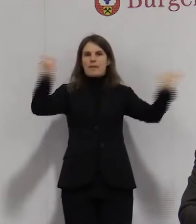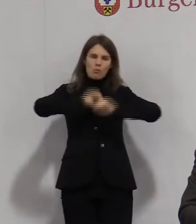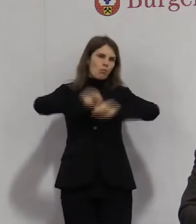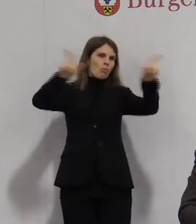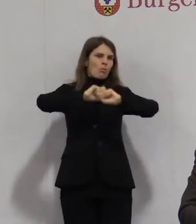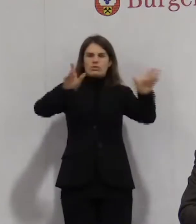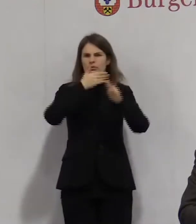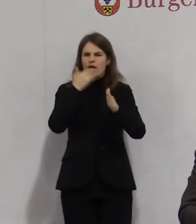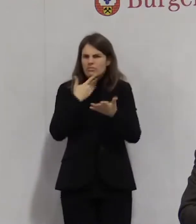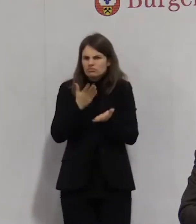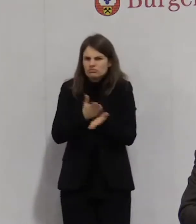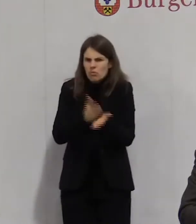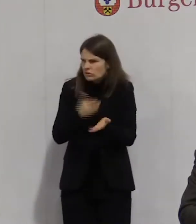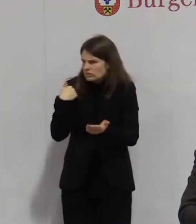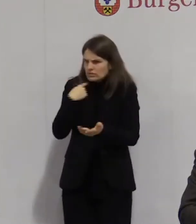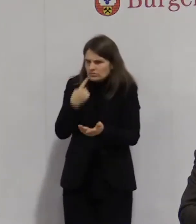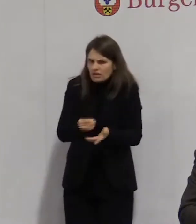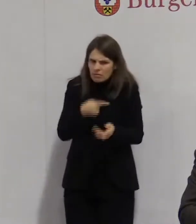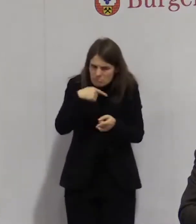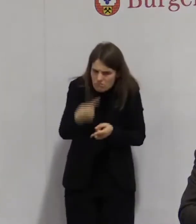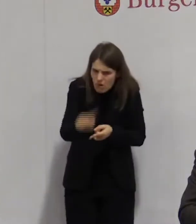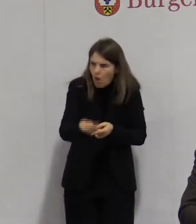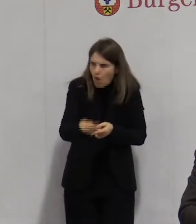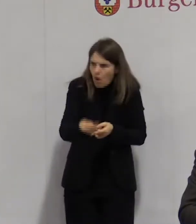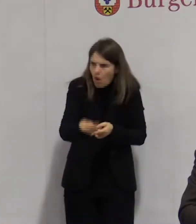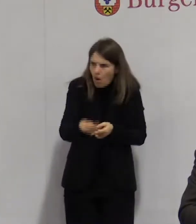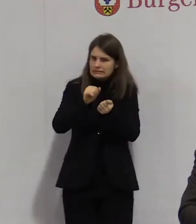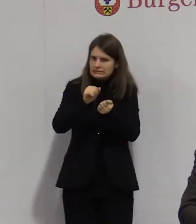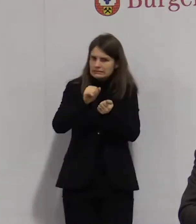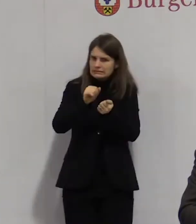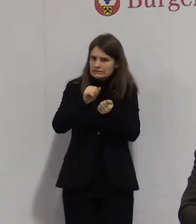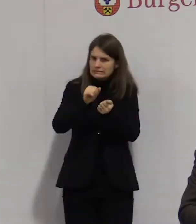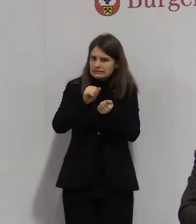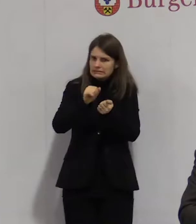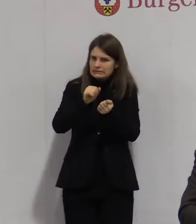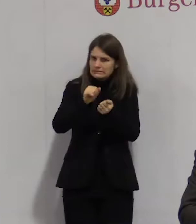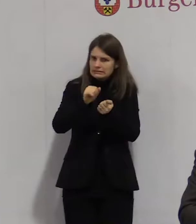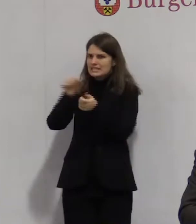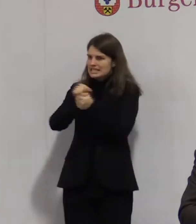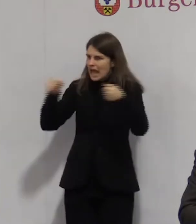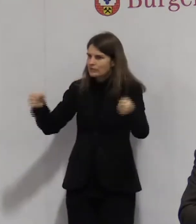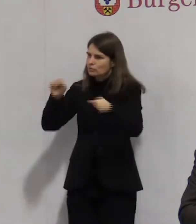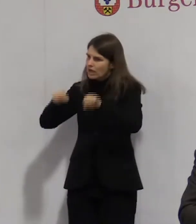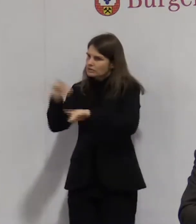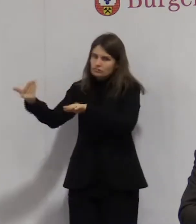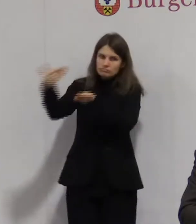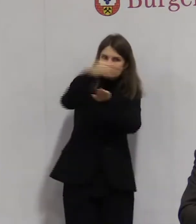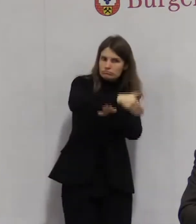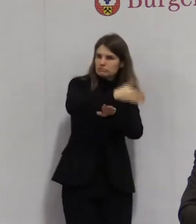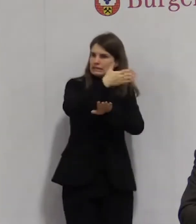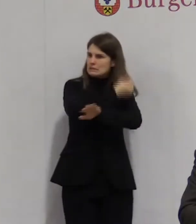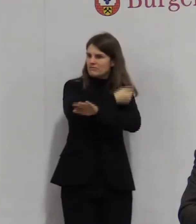gemacht, aber wir haben ja für morgen zu einem Pressetermin direkt ins Impfzentrum eingeladen und da können sich ja dann alle auch